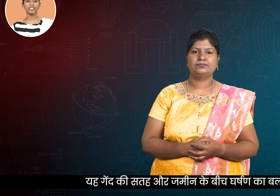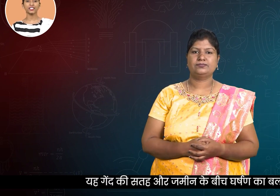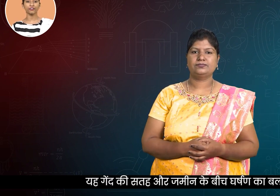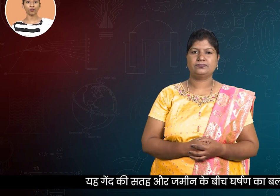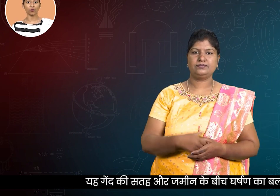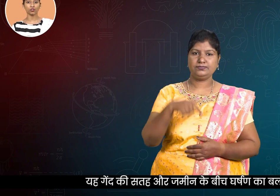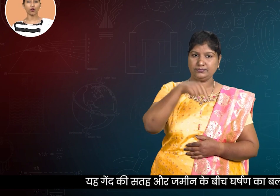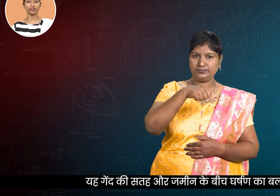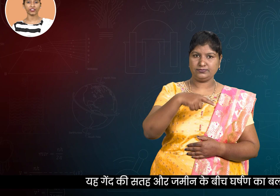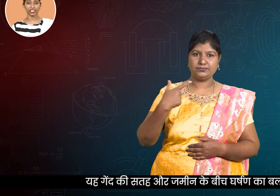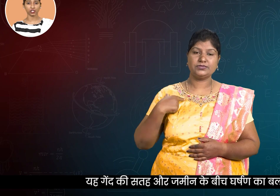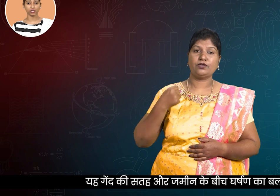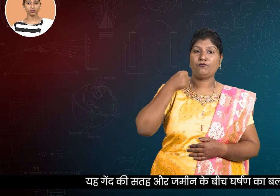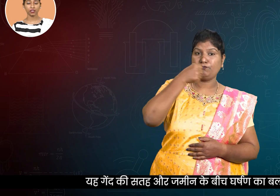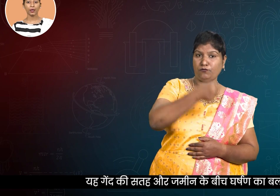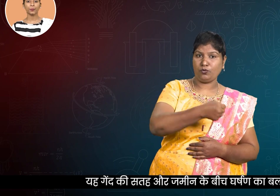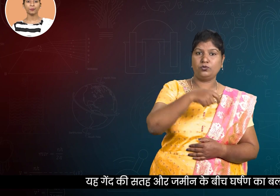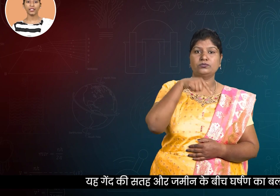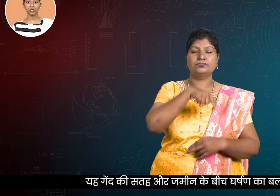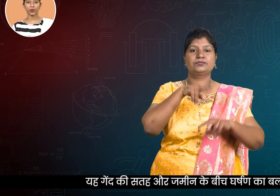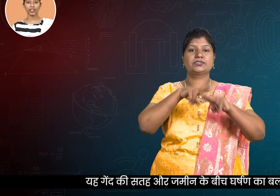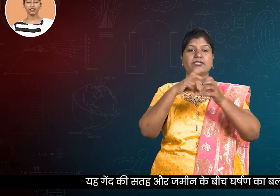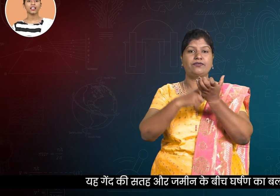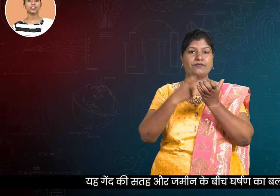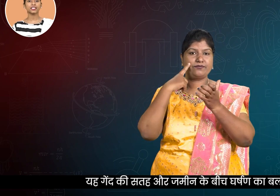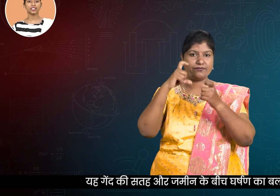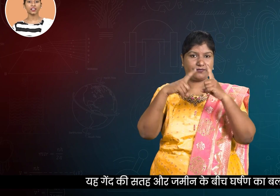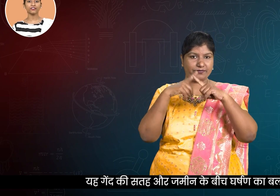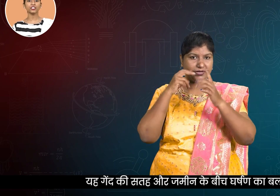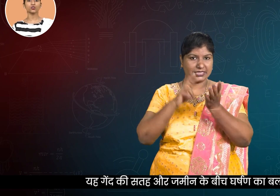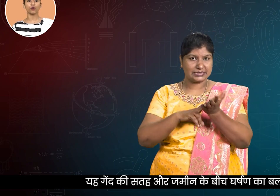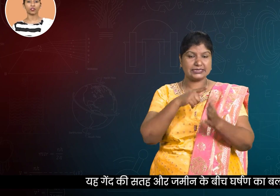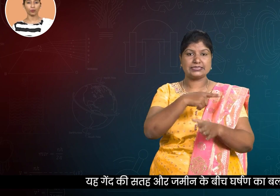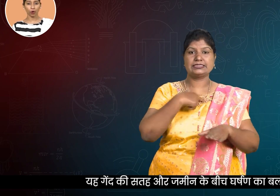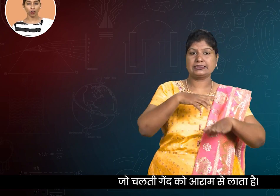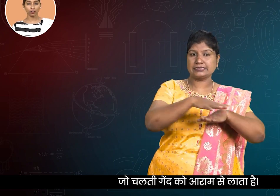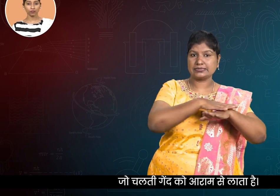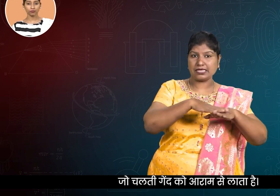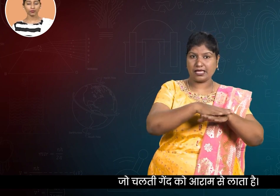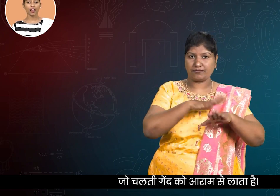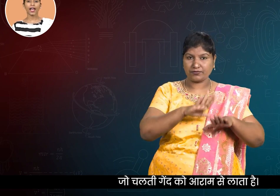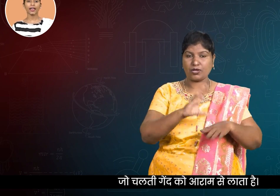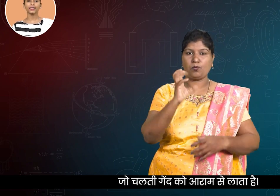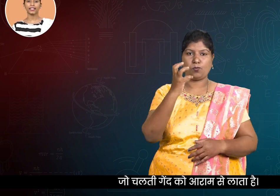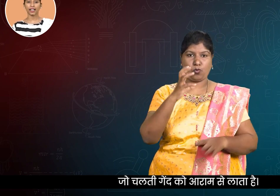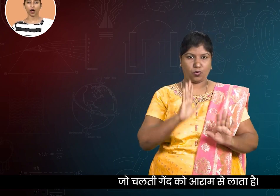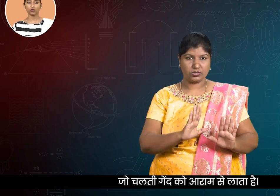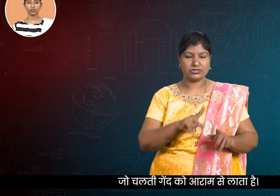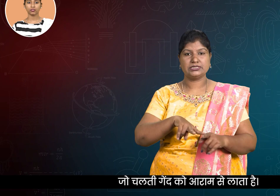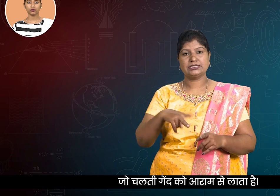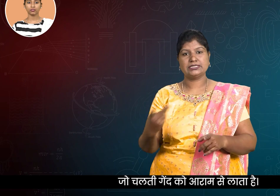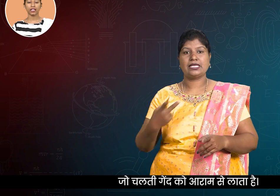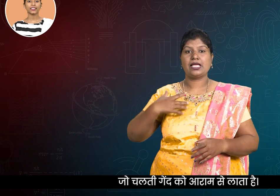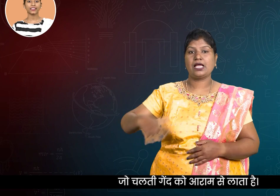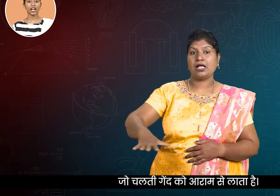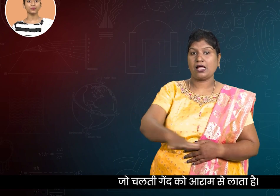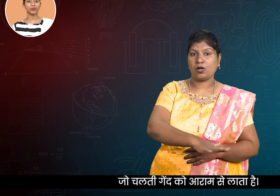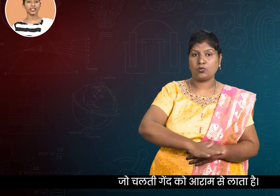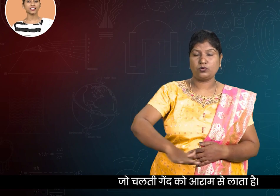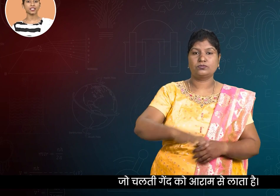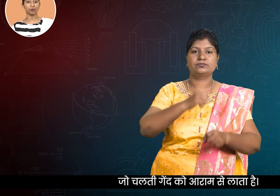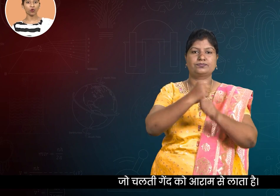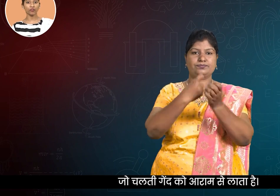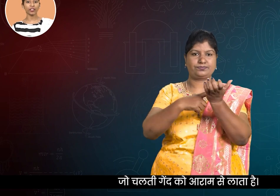ये गेंद की सतह और जमीन के बीच घर्षण का बल है जो चलती गेंद को आराम से लाता